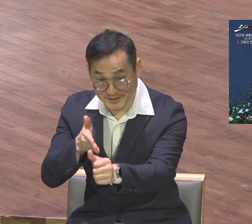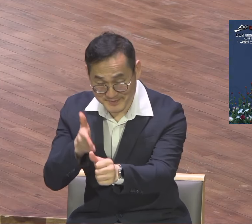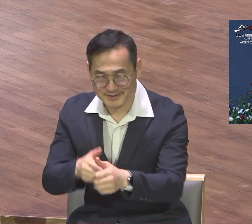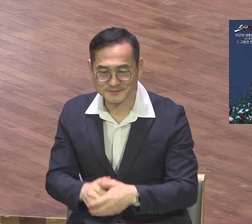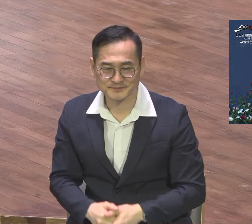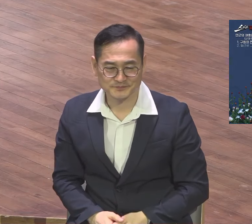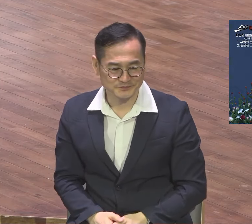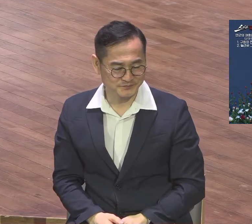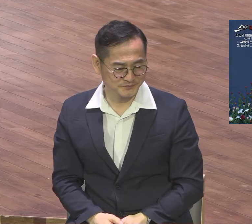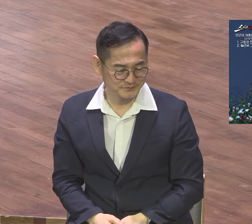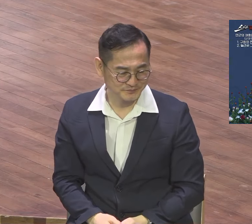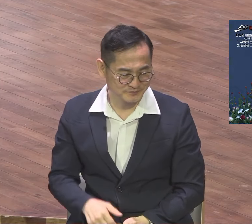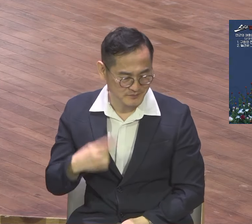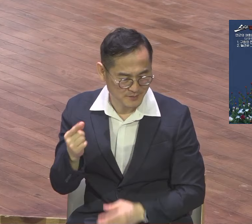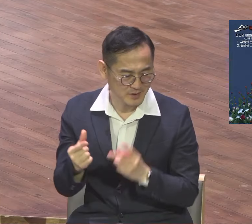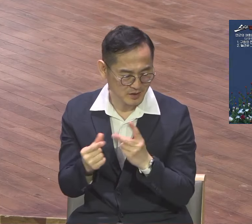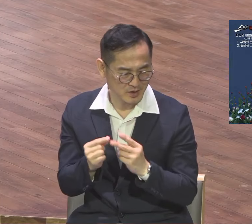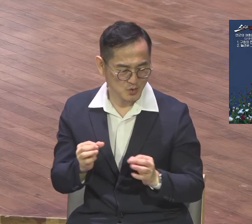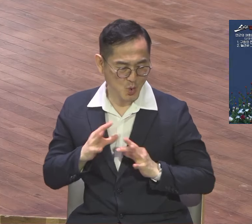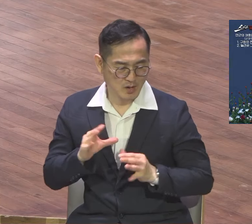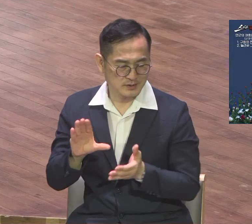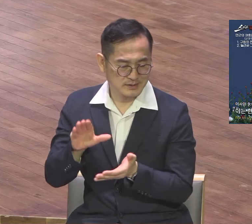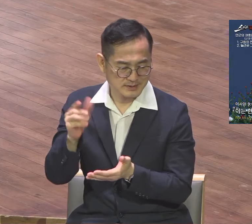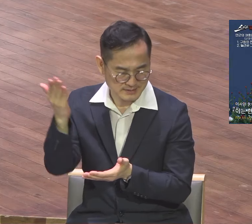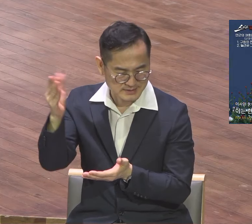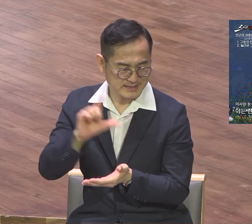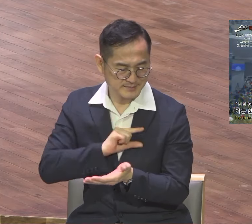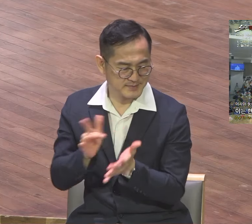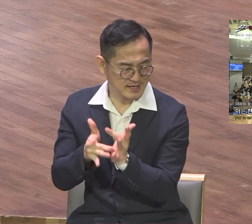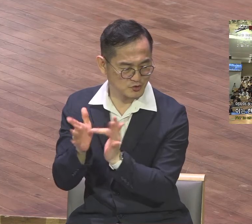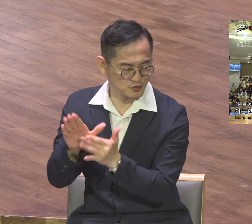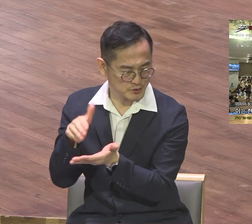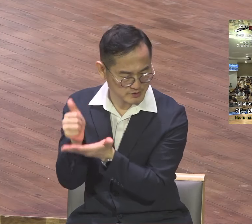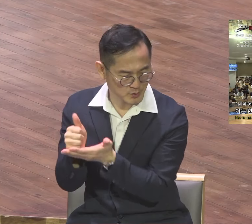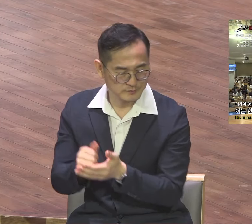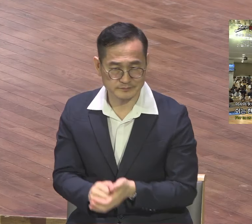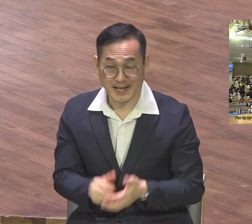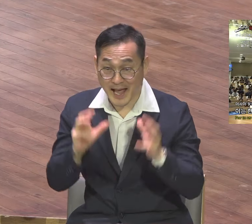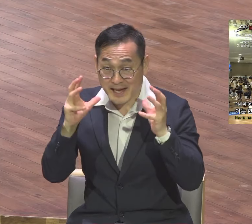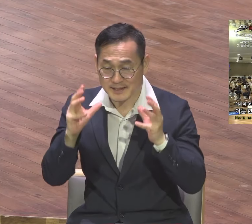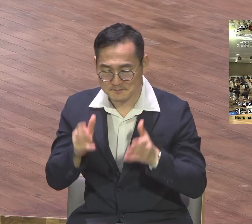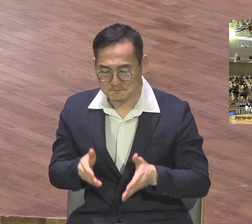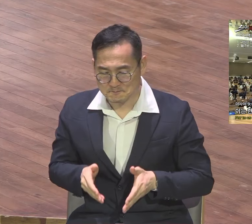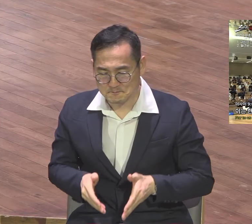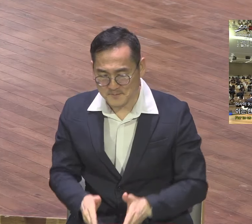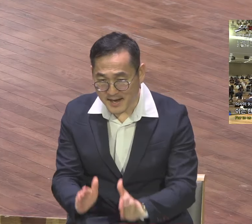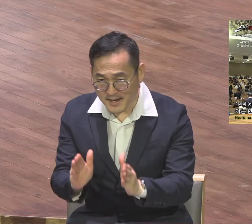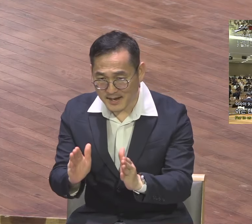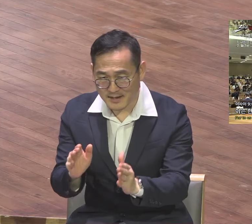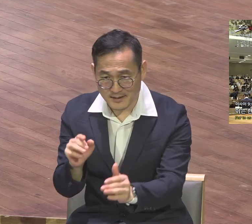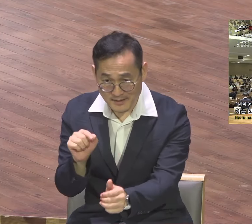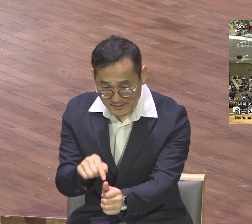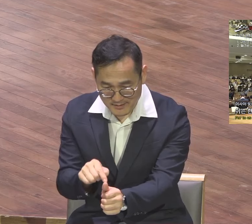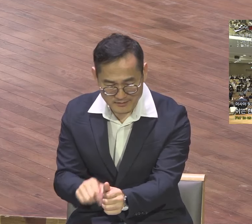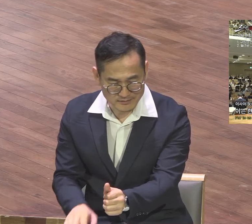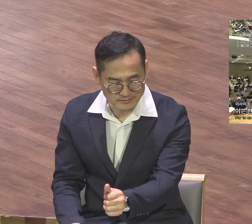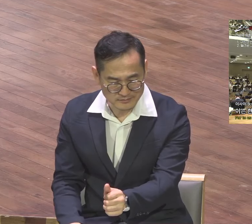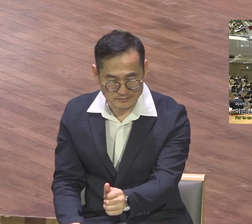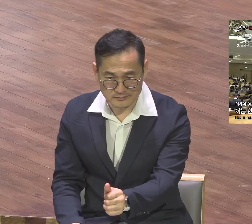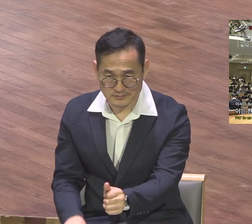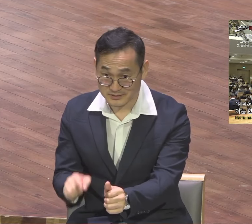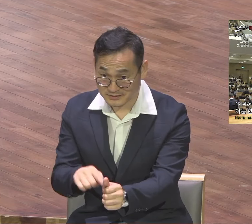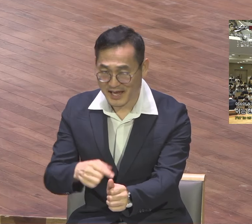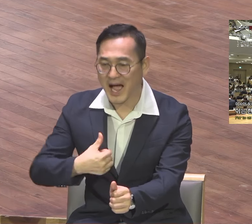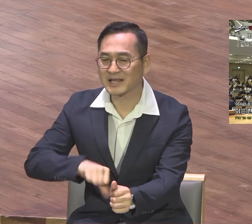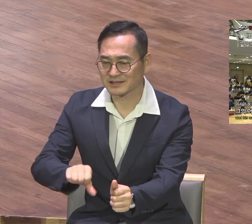번째로 놀라운 그 이름 예수 그리스도입니다. 6절 봅니다. 이는 한 아기가 우리에게 낳고 한 아들을